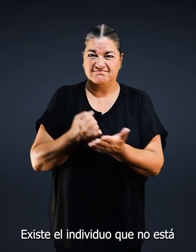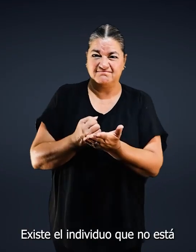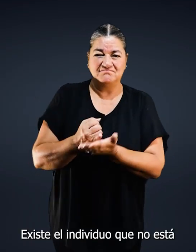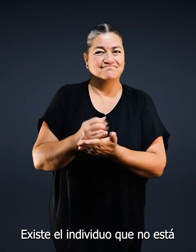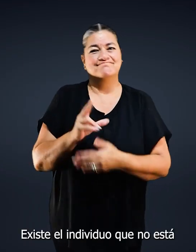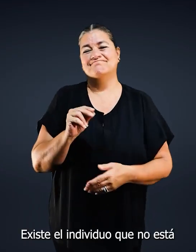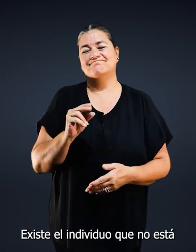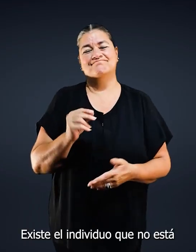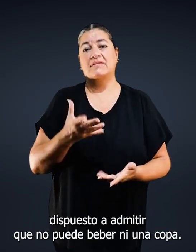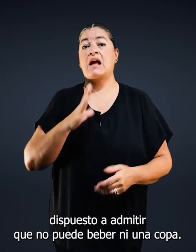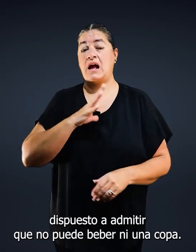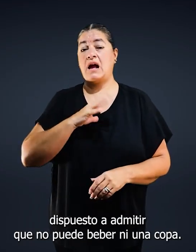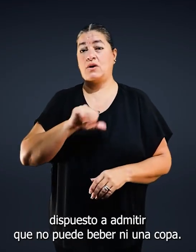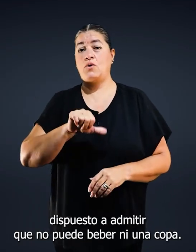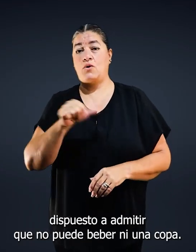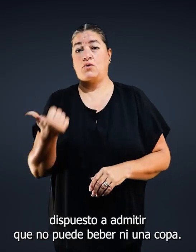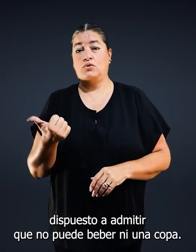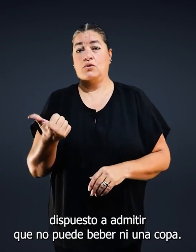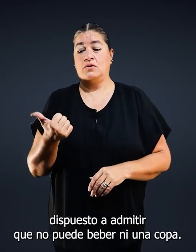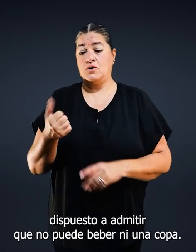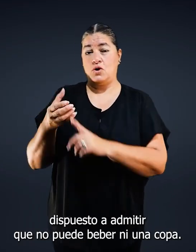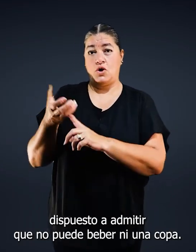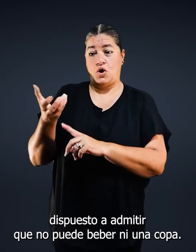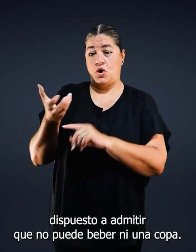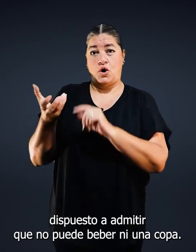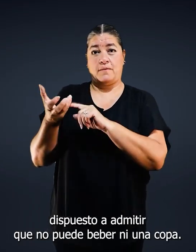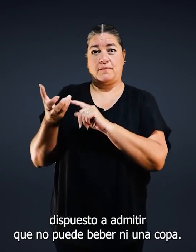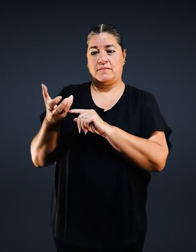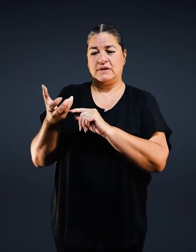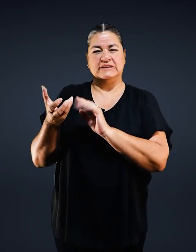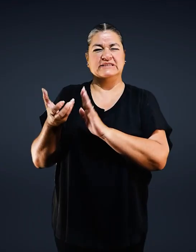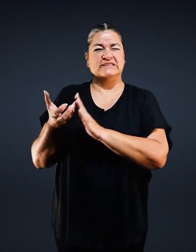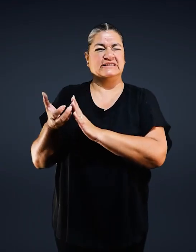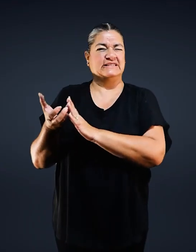Existe el individuo que no está dispuesto a admitir que no puede beber ni una copa.